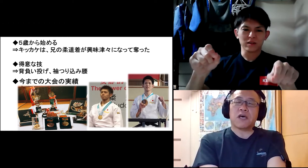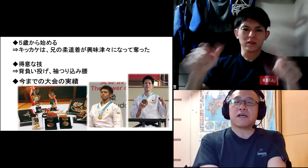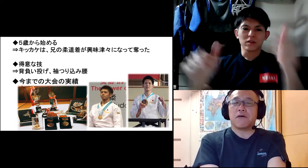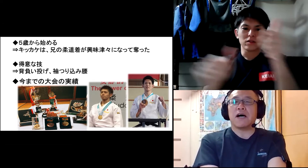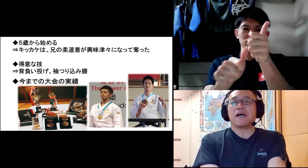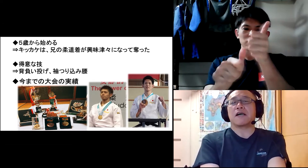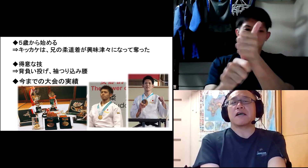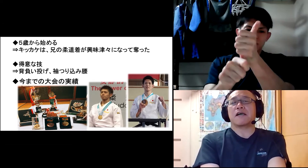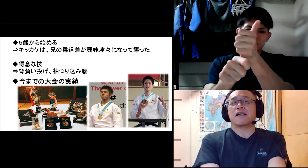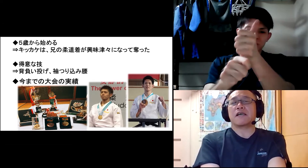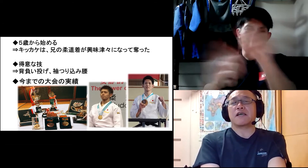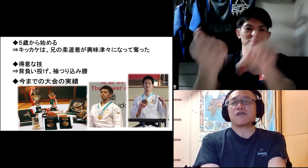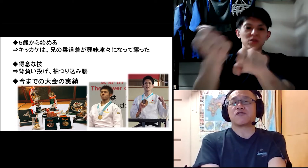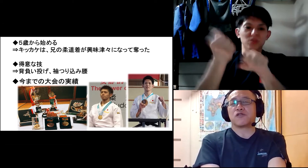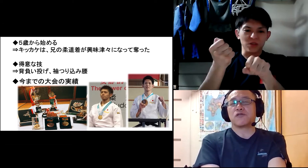結果は、